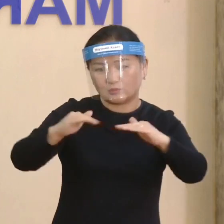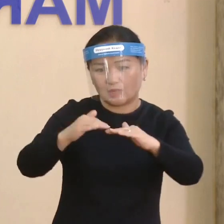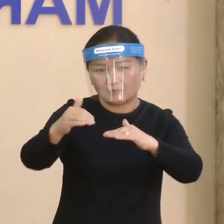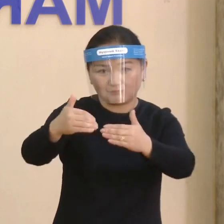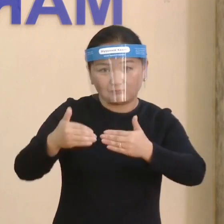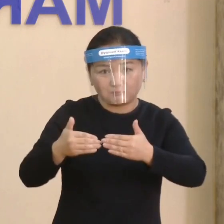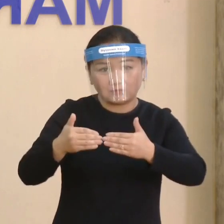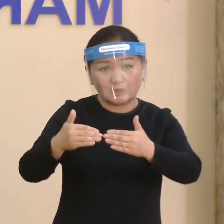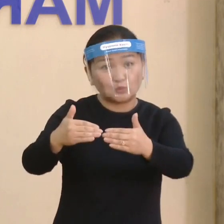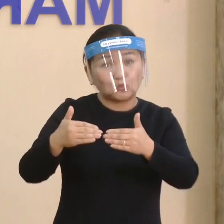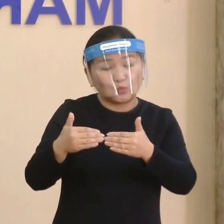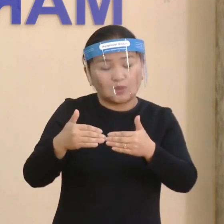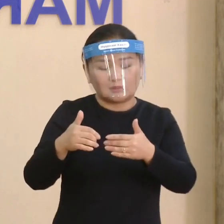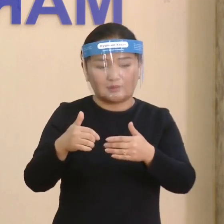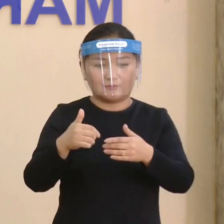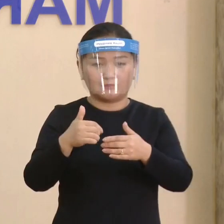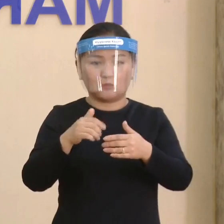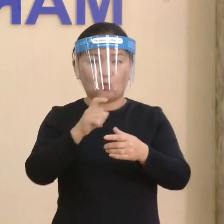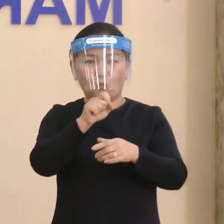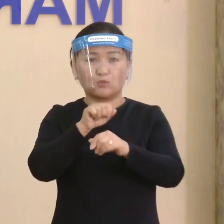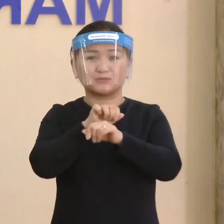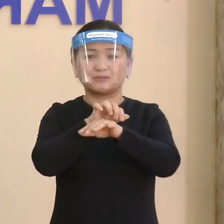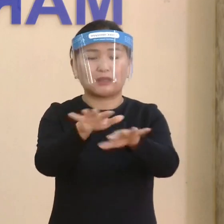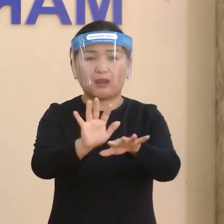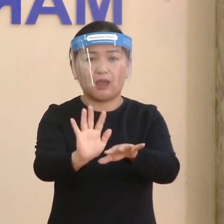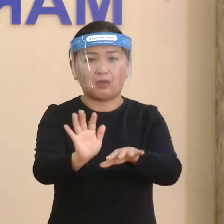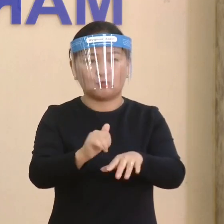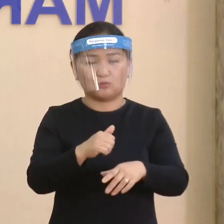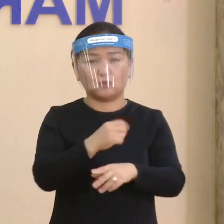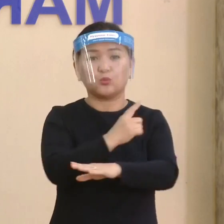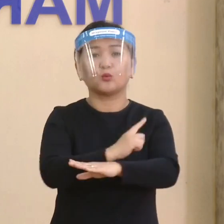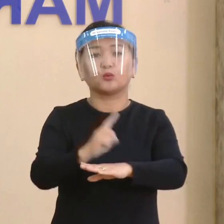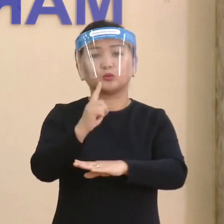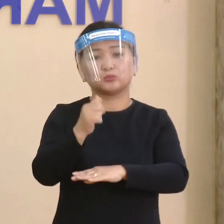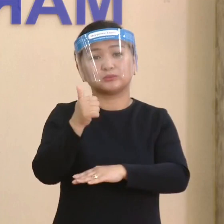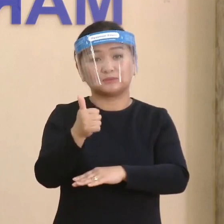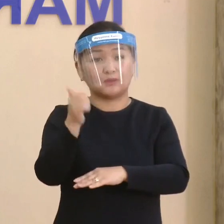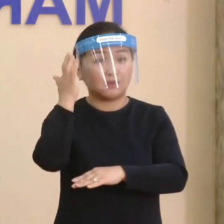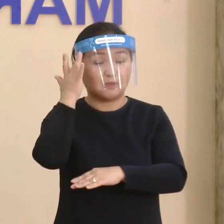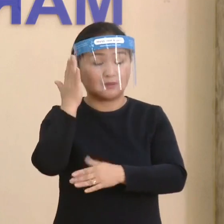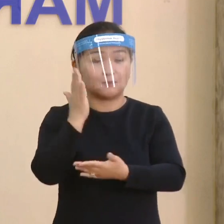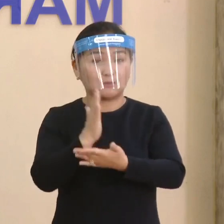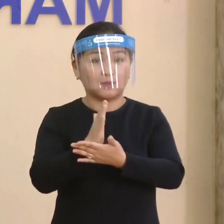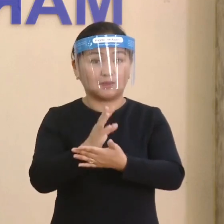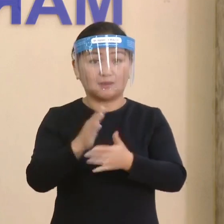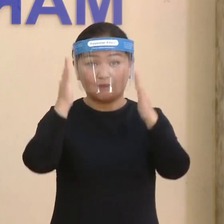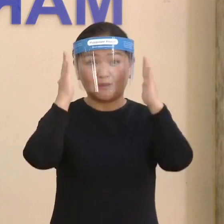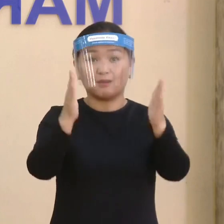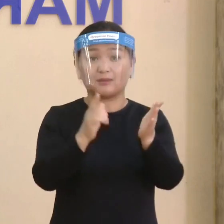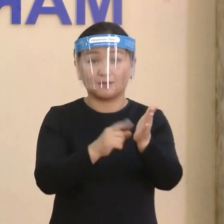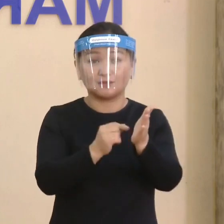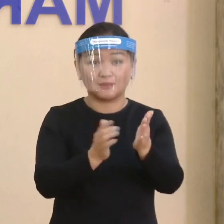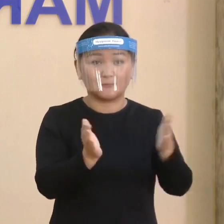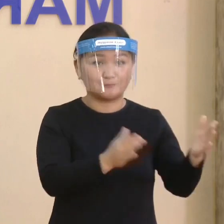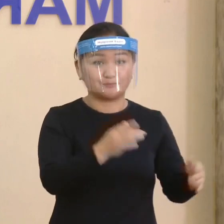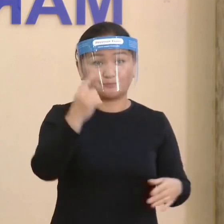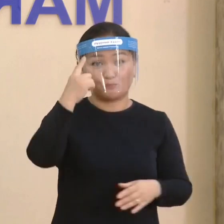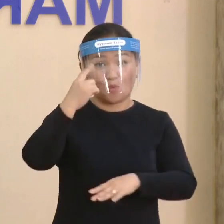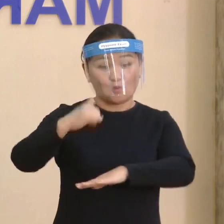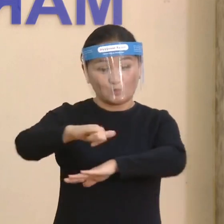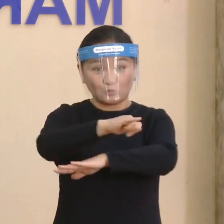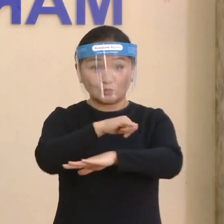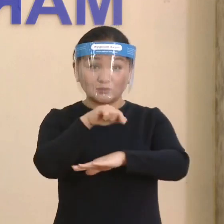өрмц одоо үр дүнтэй сайн арга байна шүү гэдгийг бол бас анхааруулсан байна. За манай улсын хувьд 24 цагийн хугацаанд